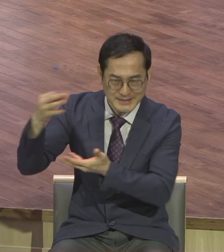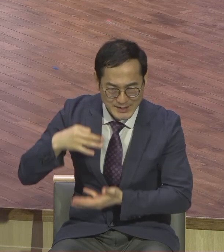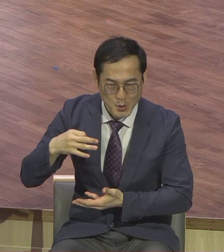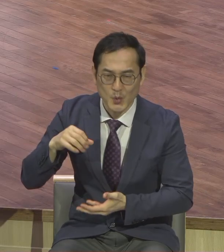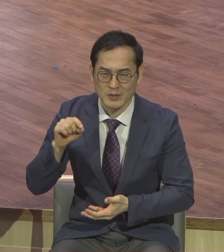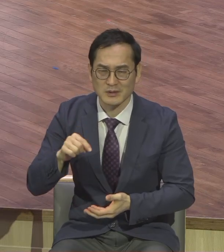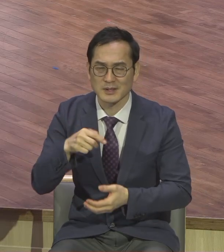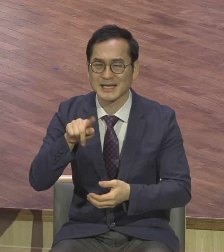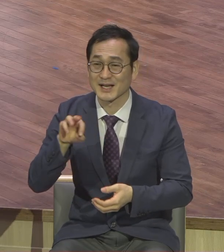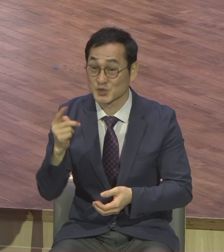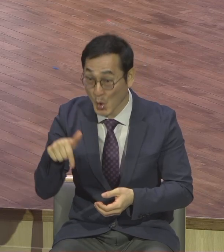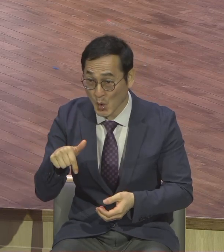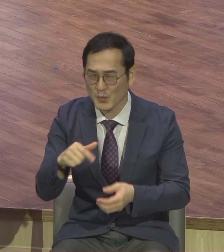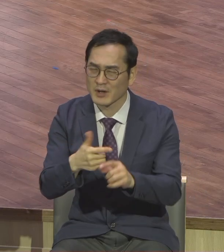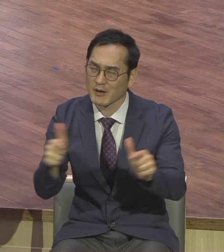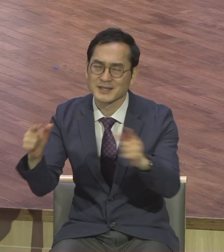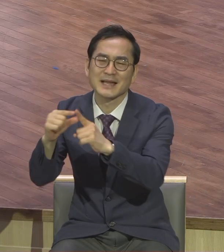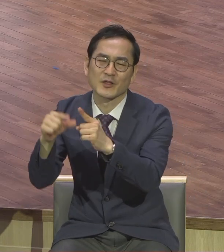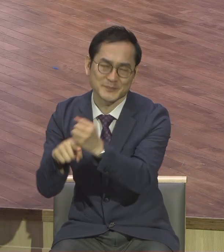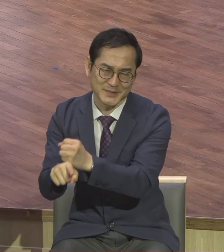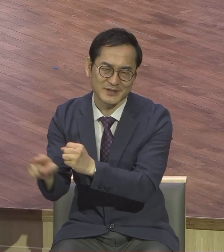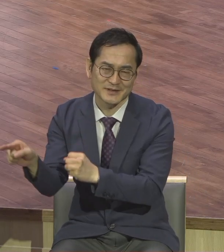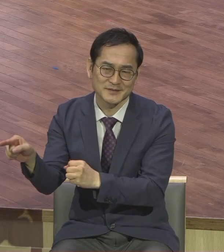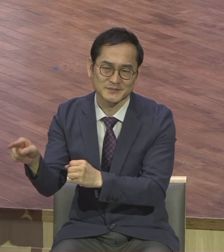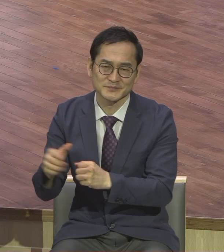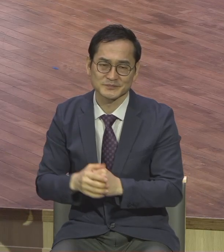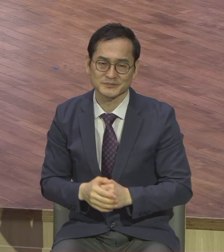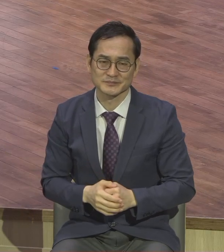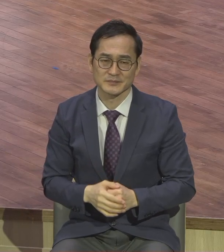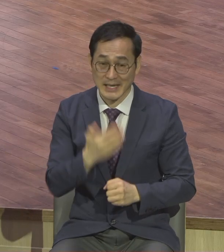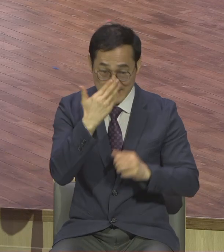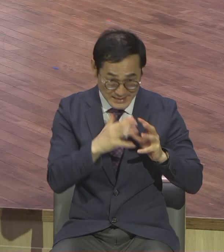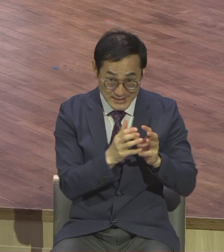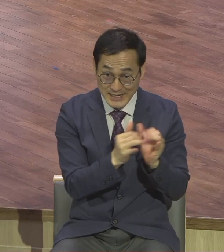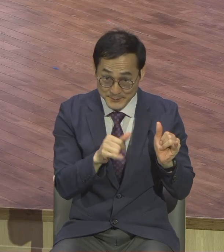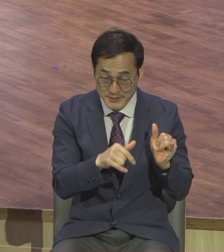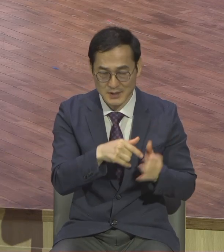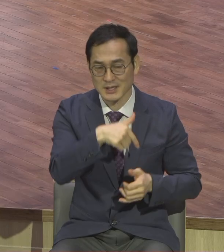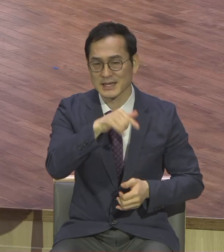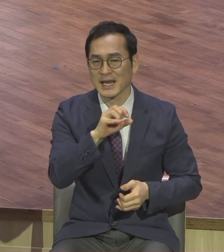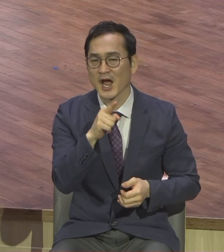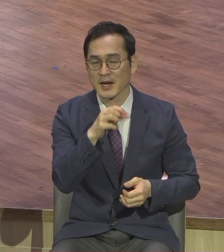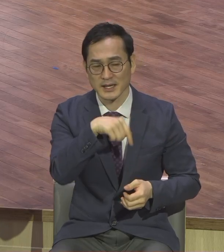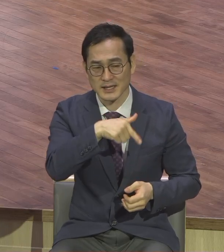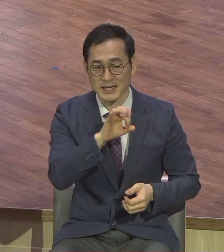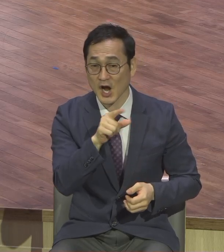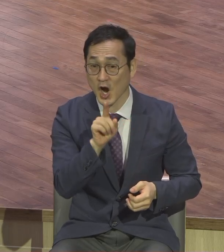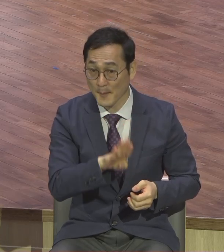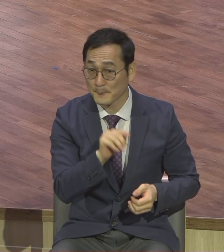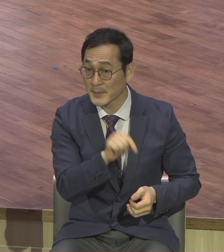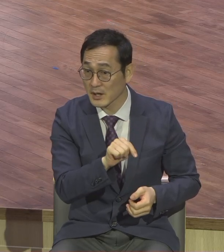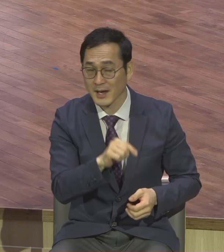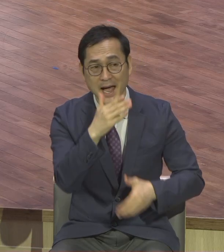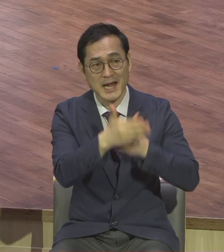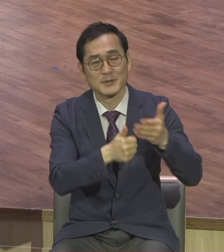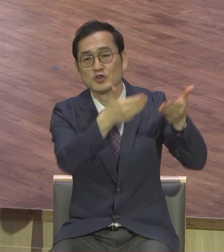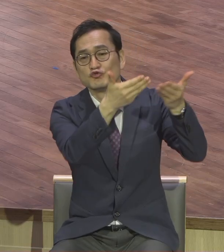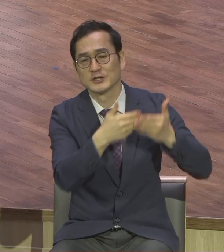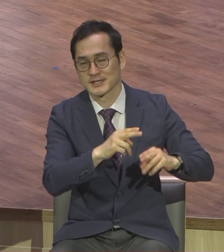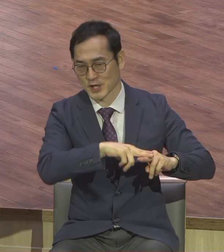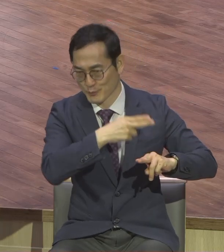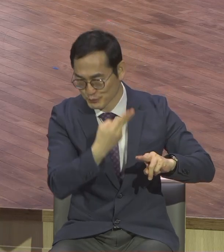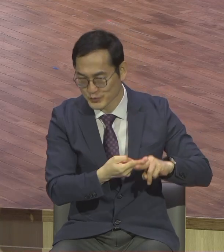쓰여졌어요. 이스라엘 백성들은 기업을 하나님이 그들에게 주신